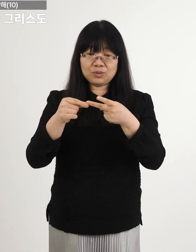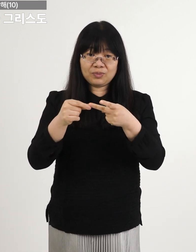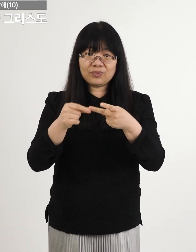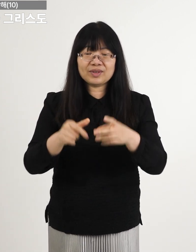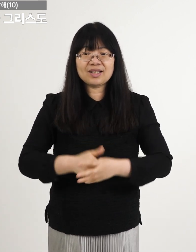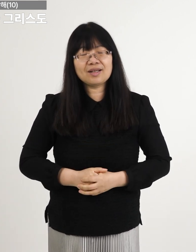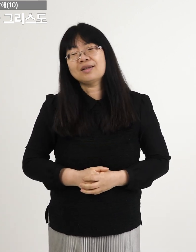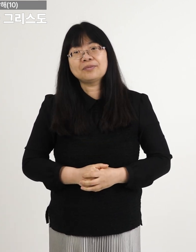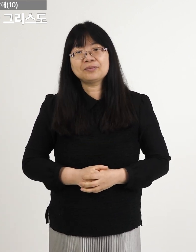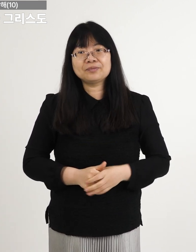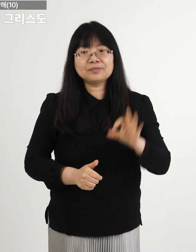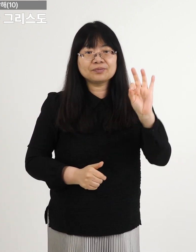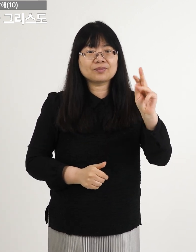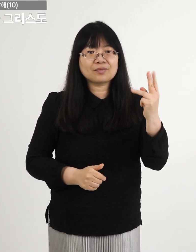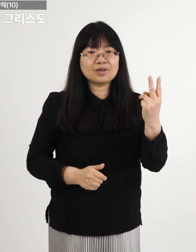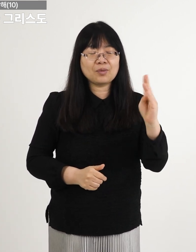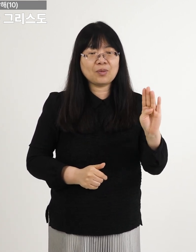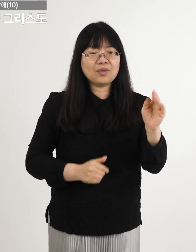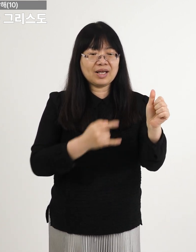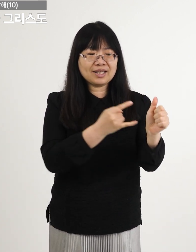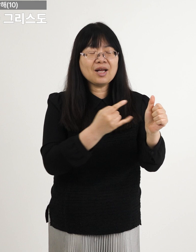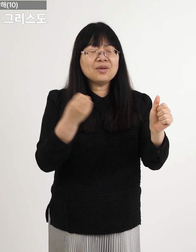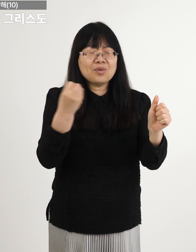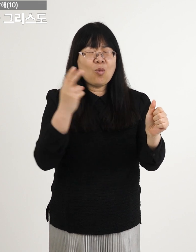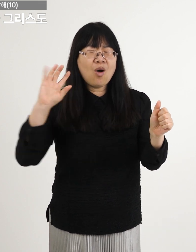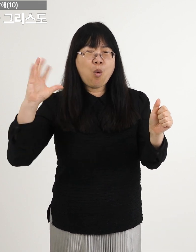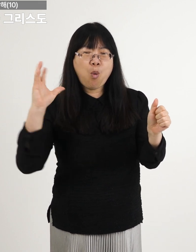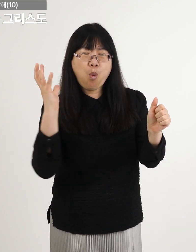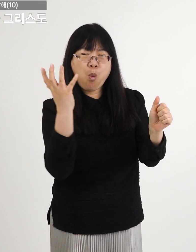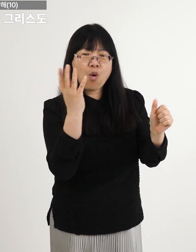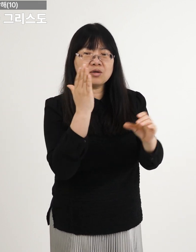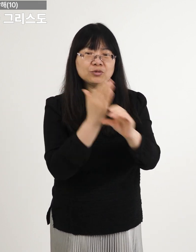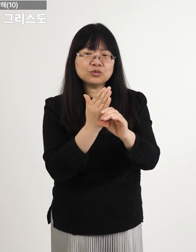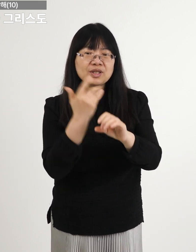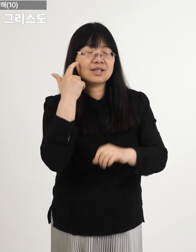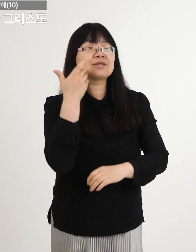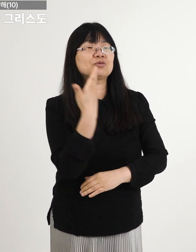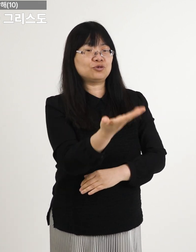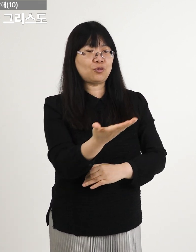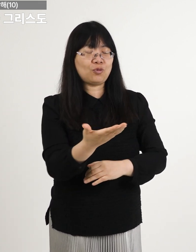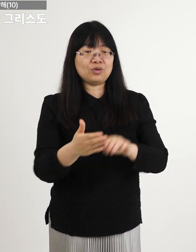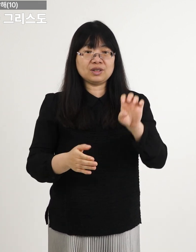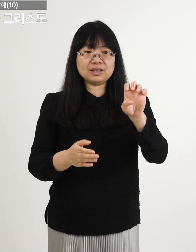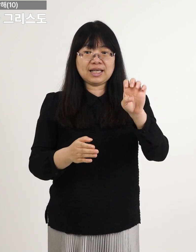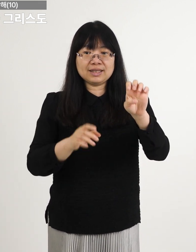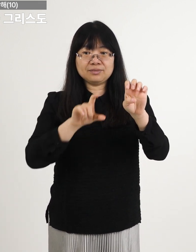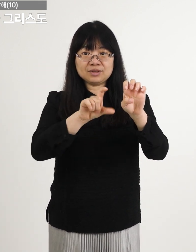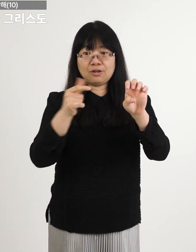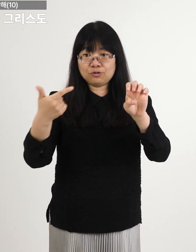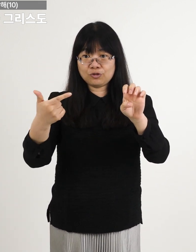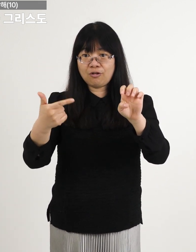번째 욥에게 폭풍 속의 질문을 합니다. 40장 6절을 보세요.